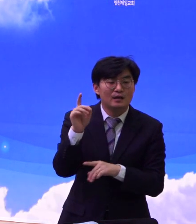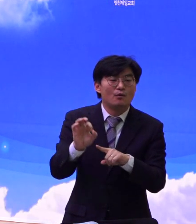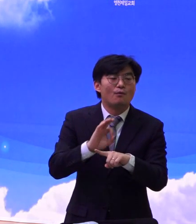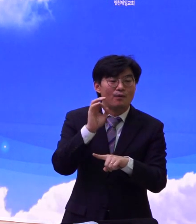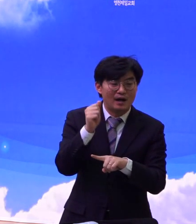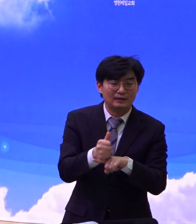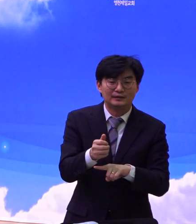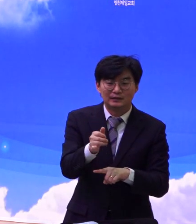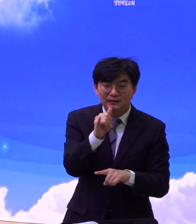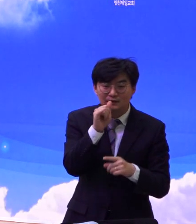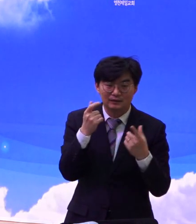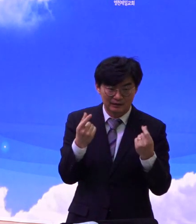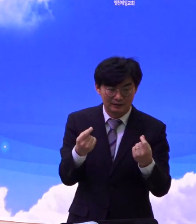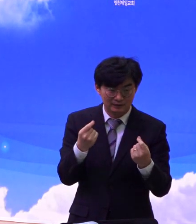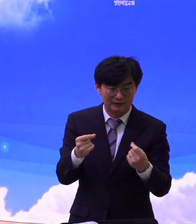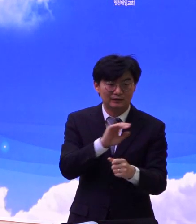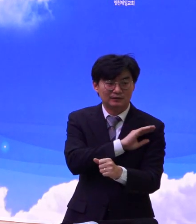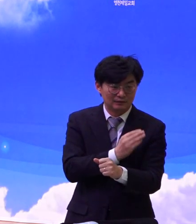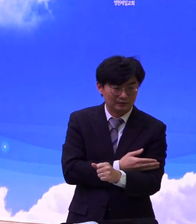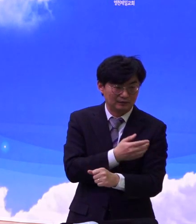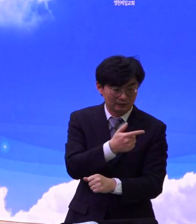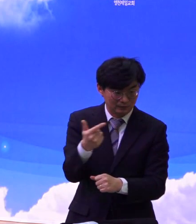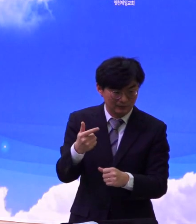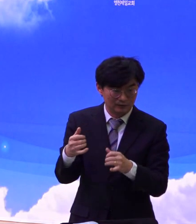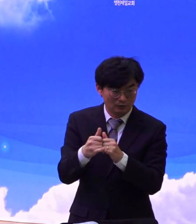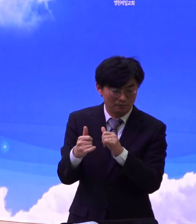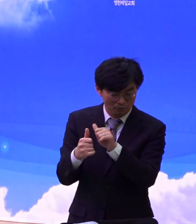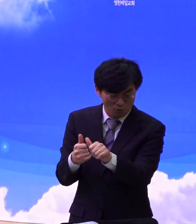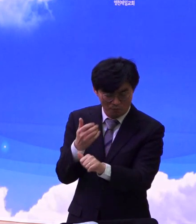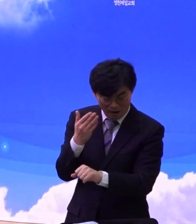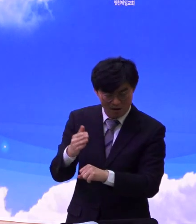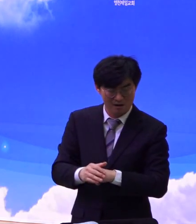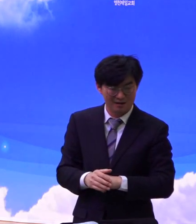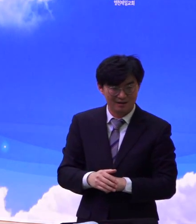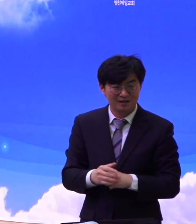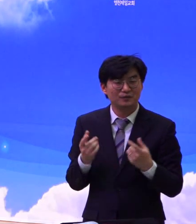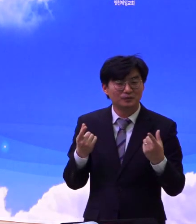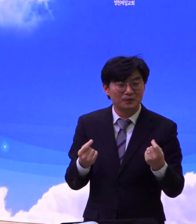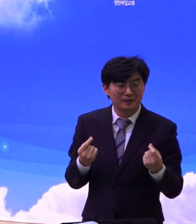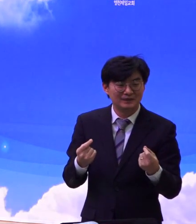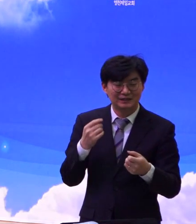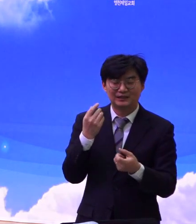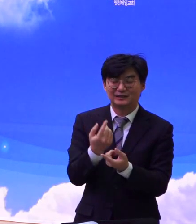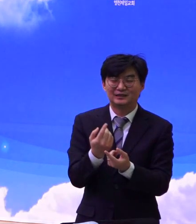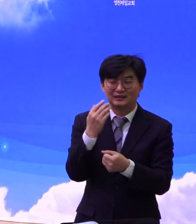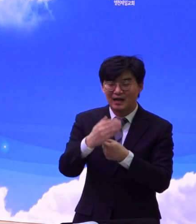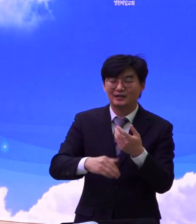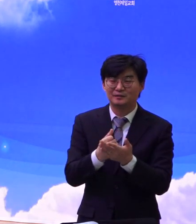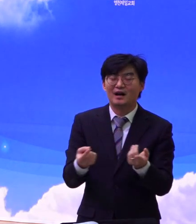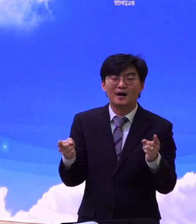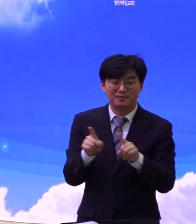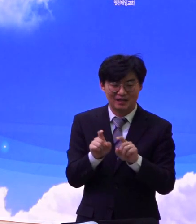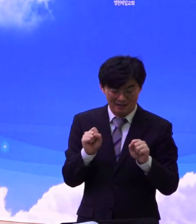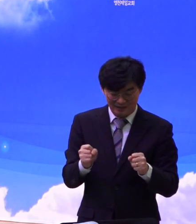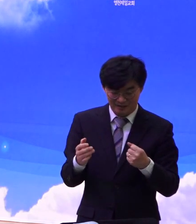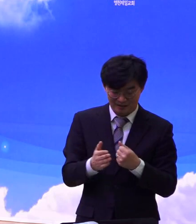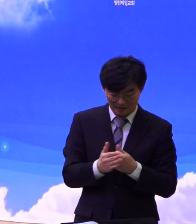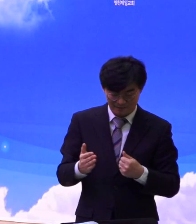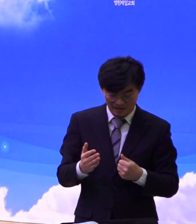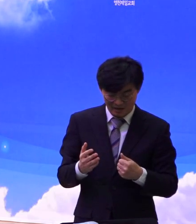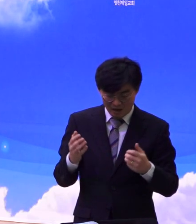다윗의 시편들을 보시면 하나님께서 함께 하시니 하나님 찬양합니다. 하나님 함께 하시니